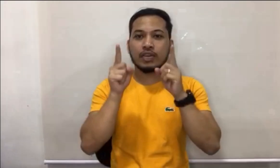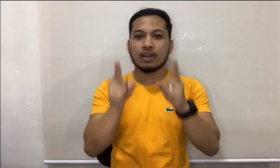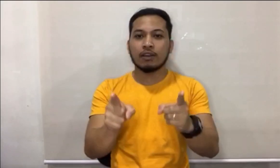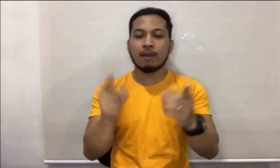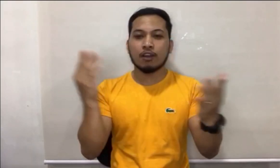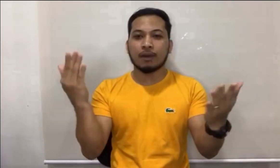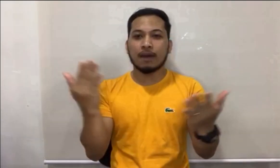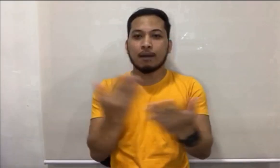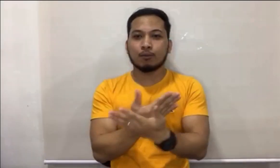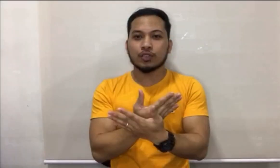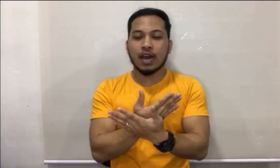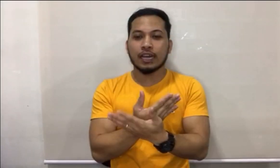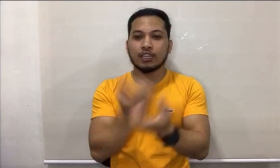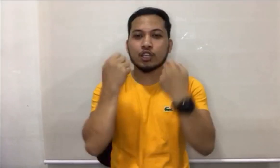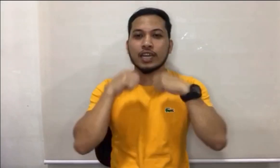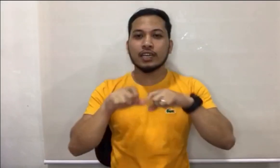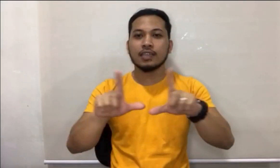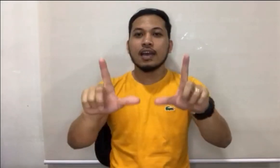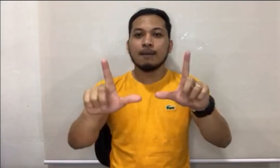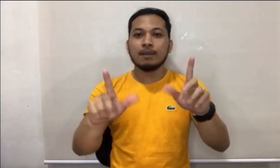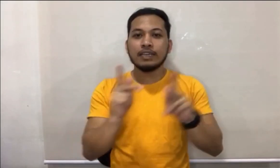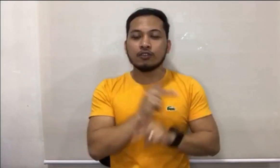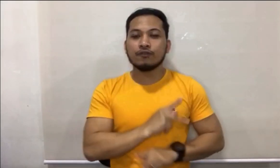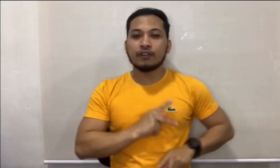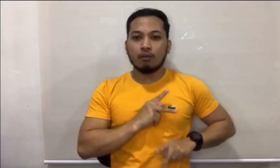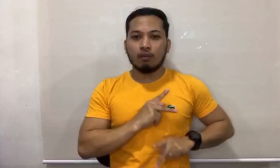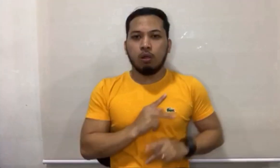Kung ikaw ay bago pa lamang po sa aking channel, please don't